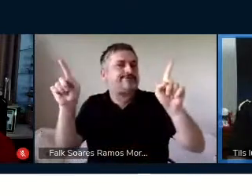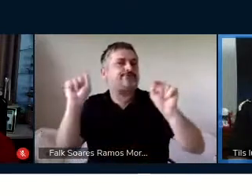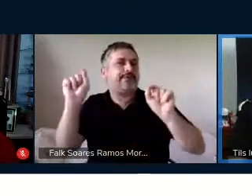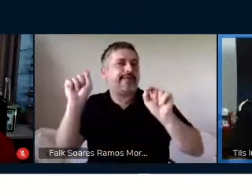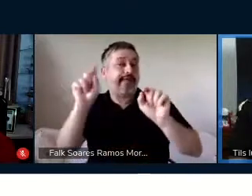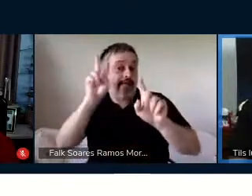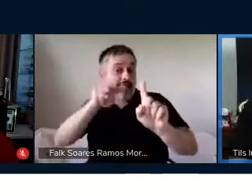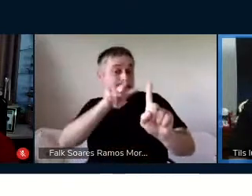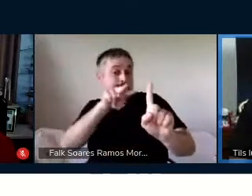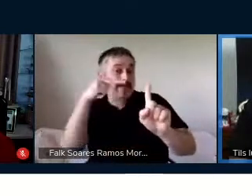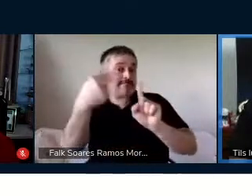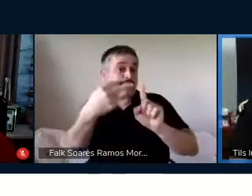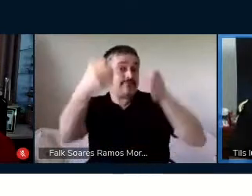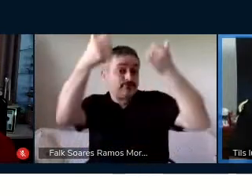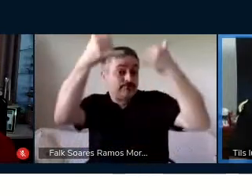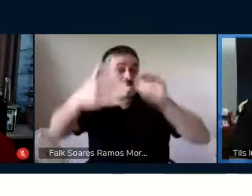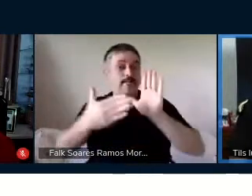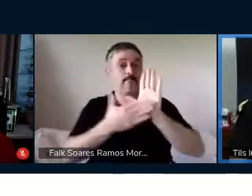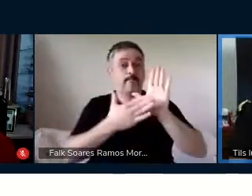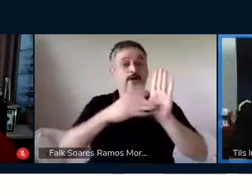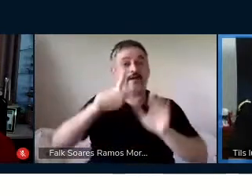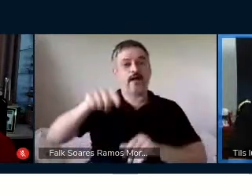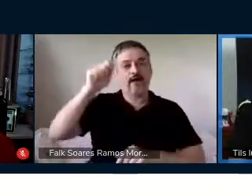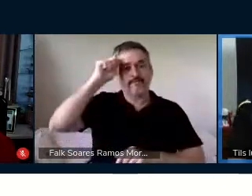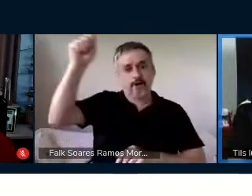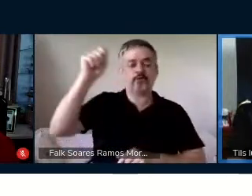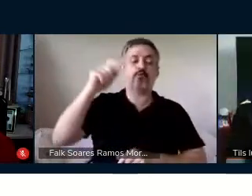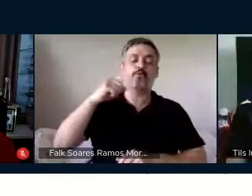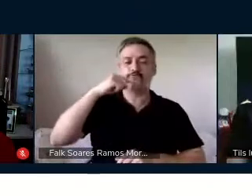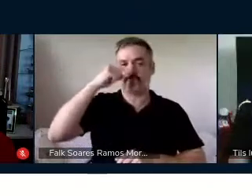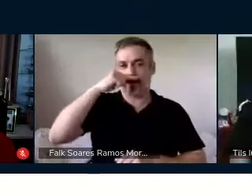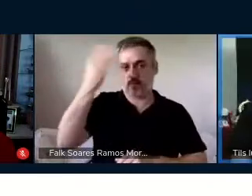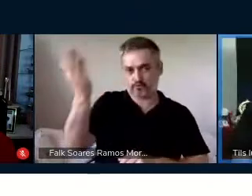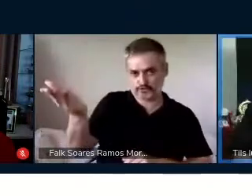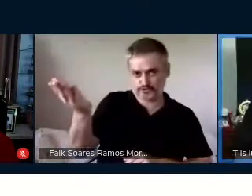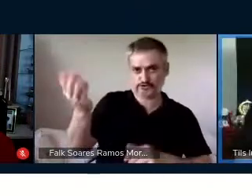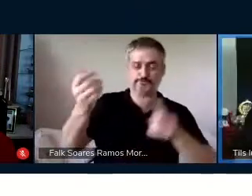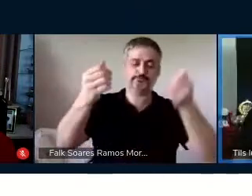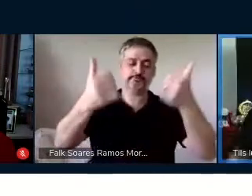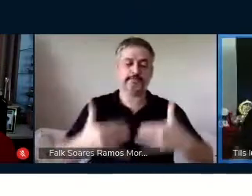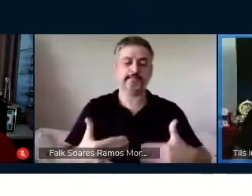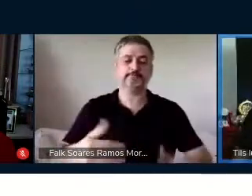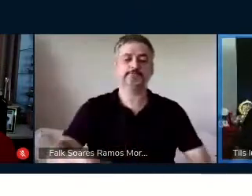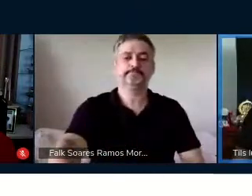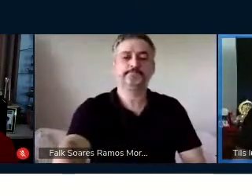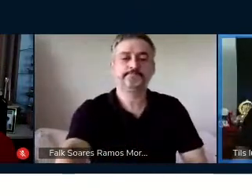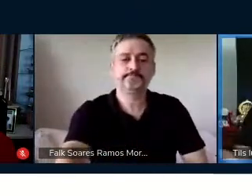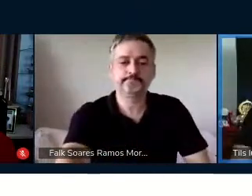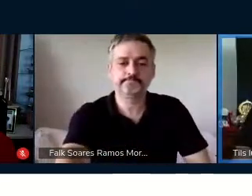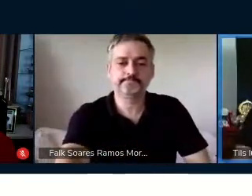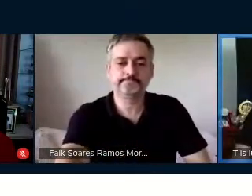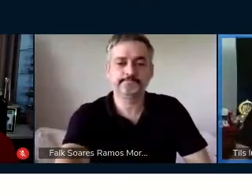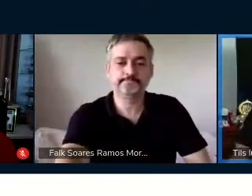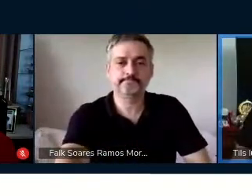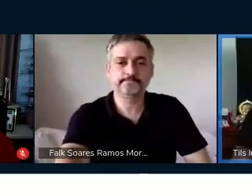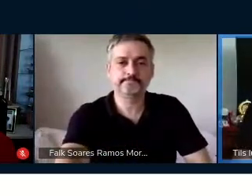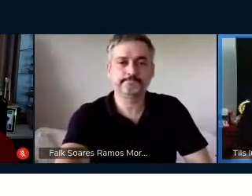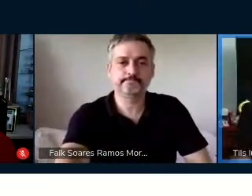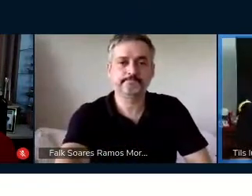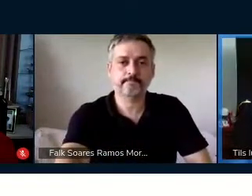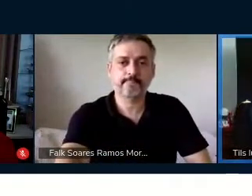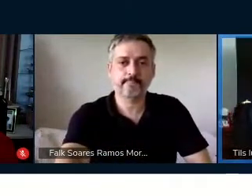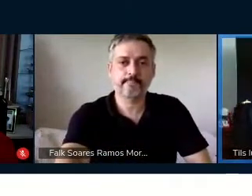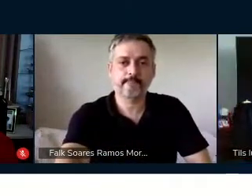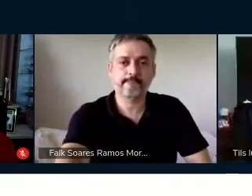política linguística que abrace essa ideia. Então, temos como isso, como base,